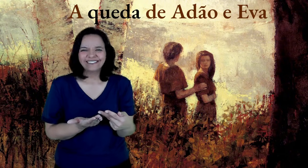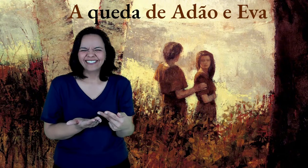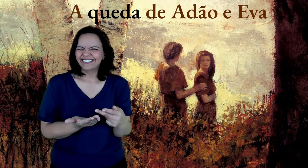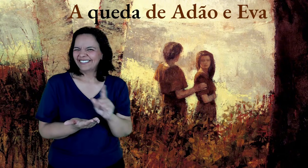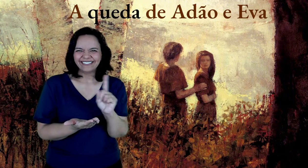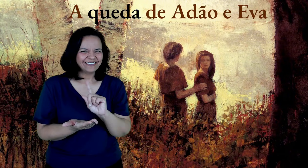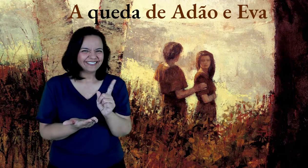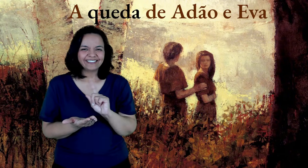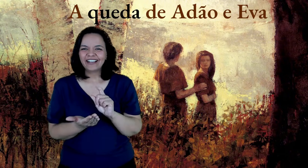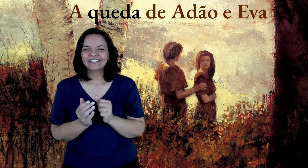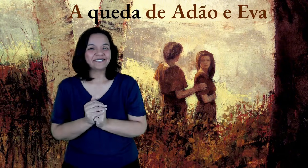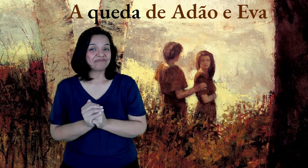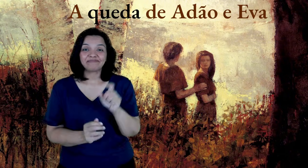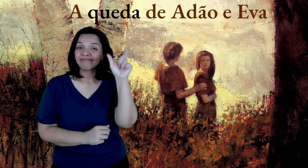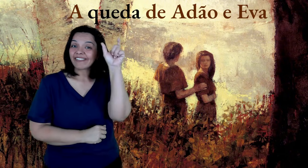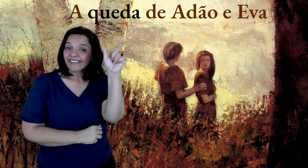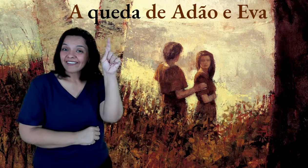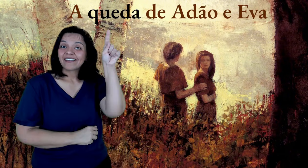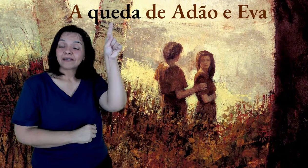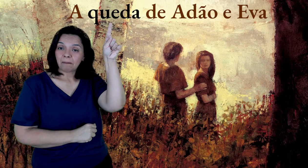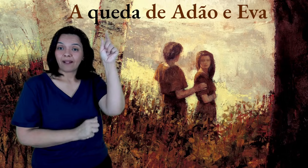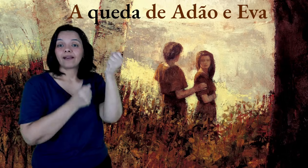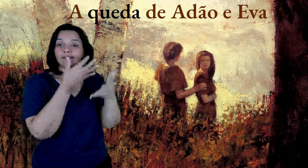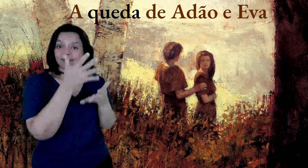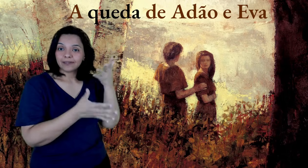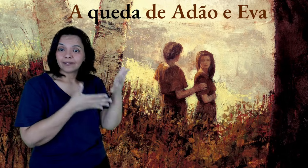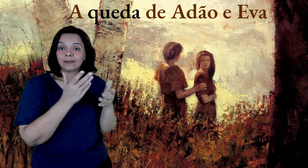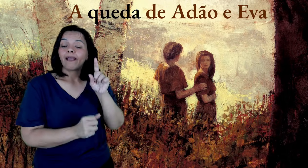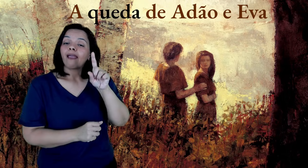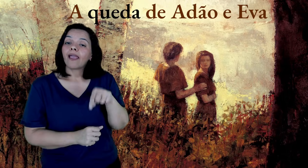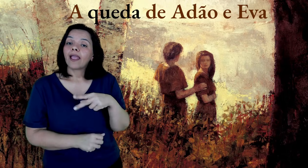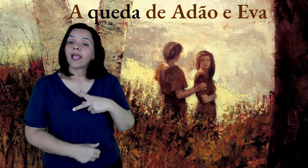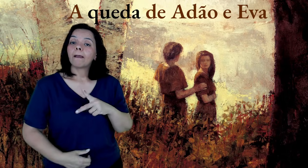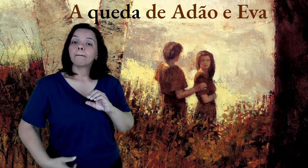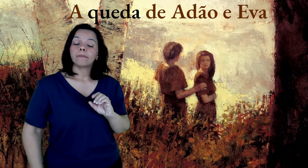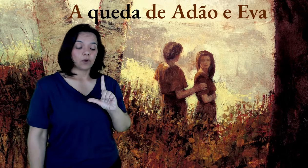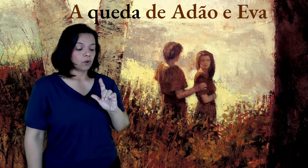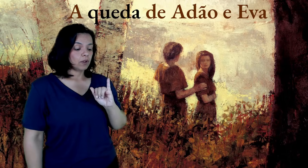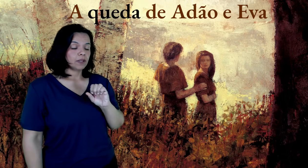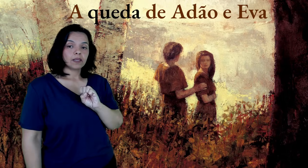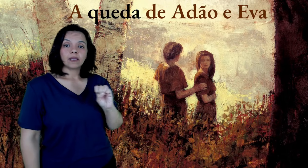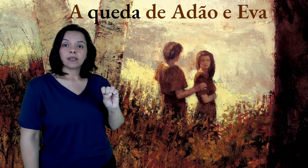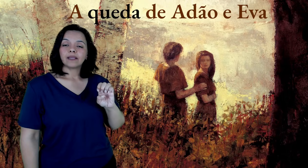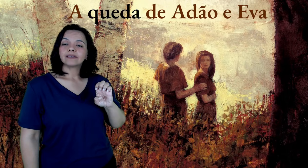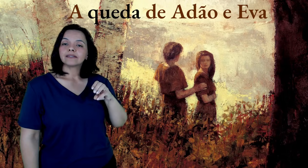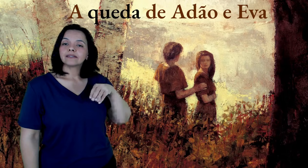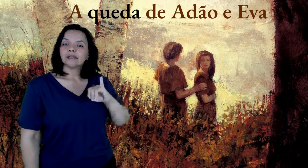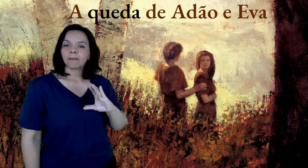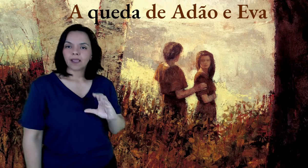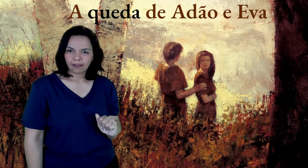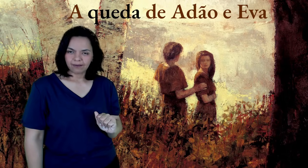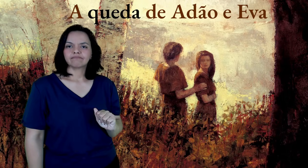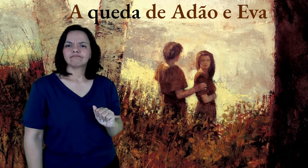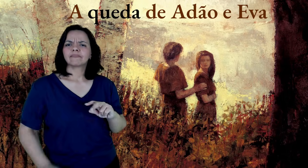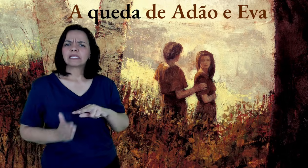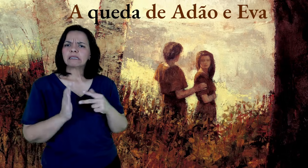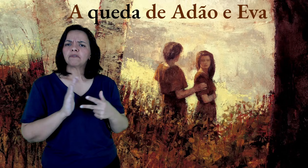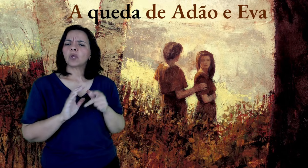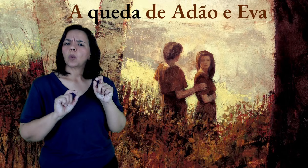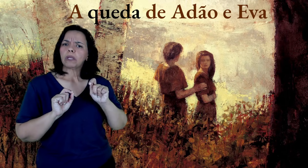caindo? Não, gente. Essa palavra em Libras, ela é polissêmica.